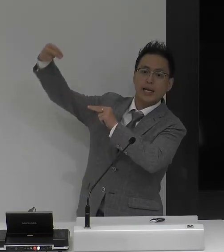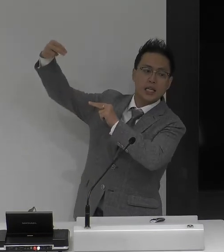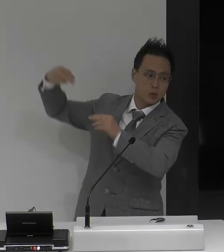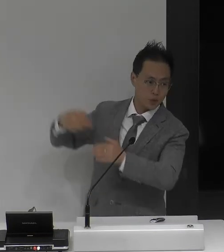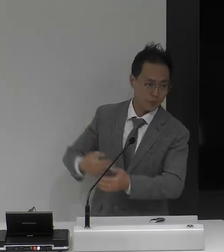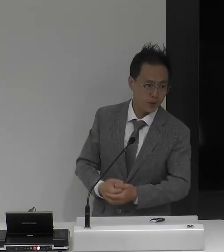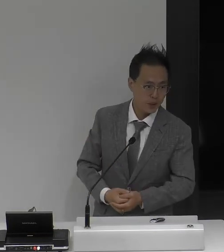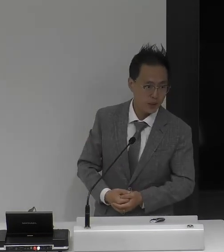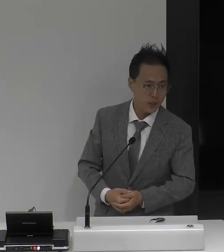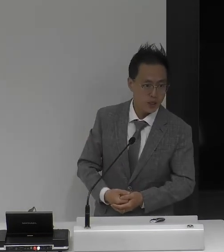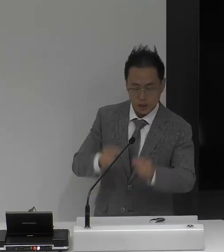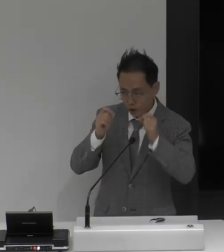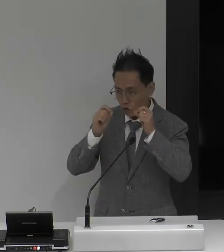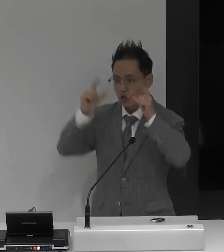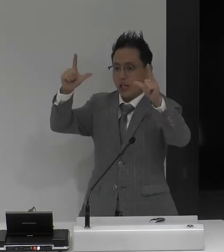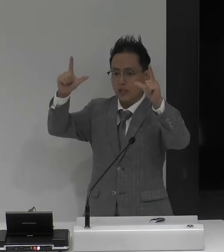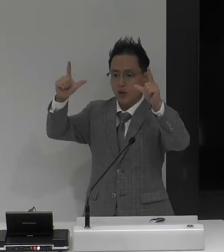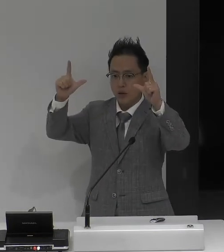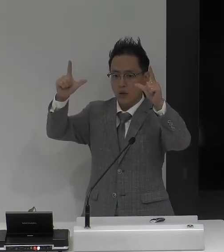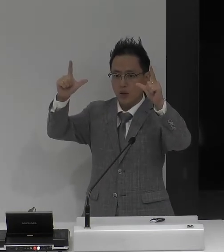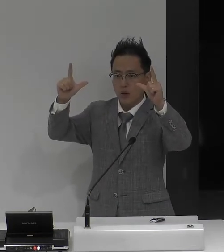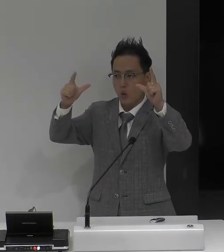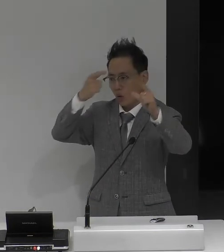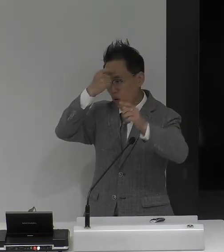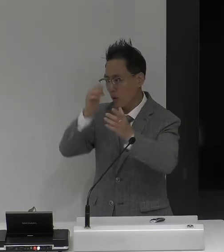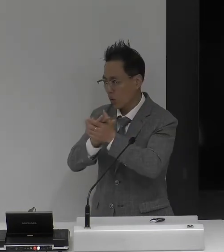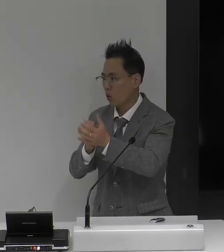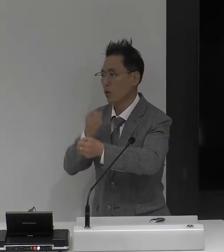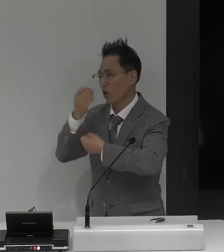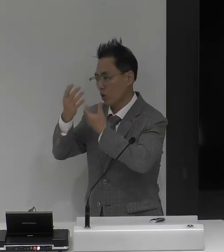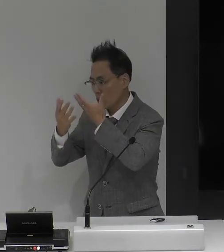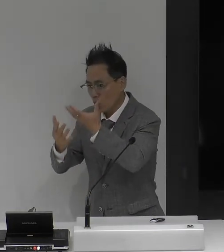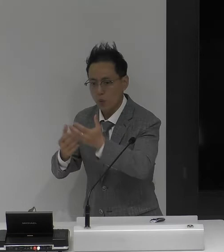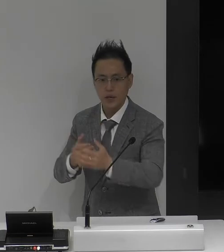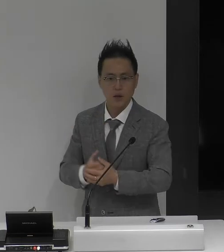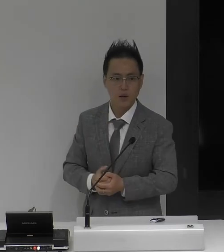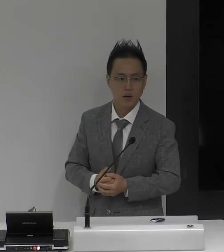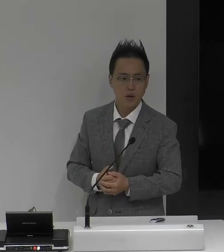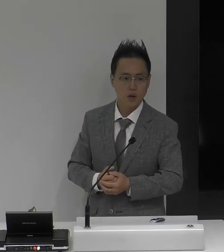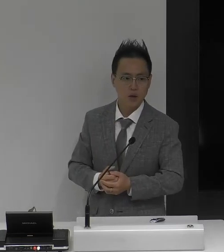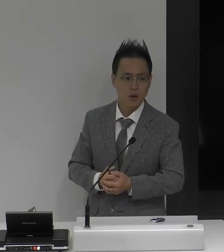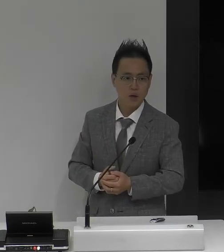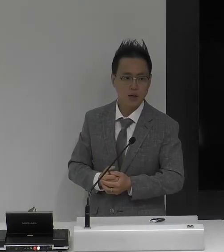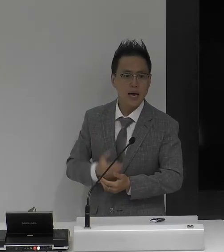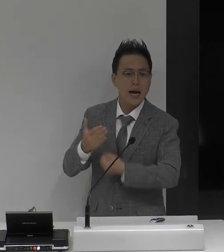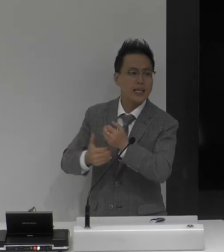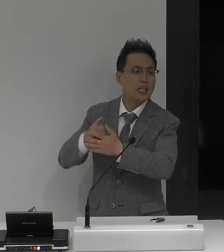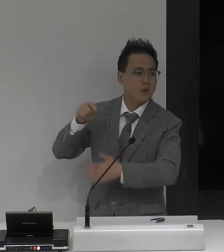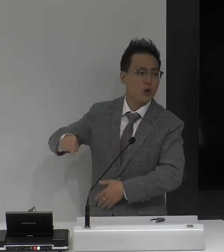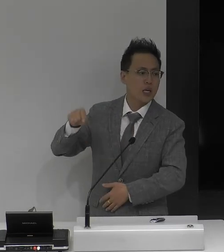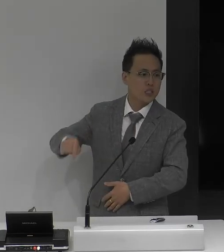하나님을 빕니다. 그리고 눈에 깨서 기도로 고백해요. 하나님이 여기 계신지